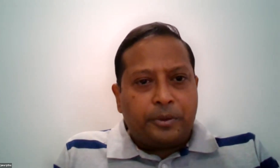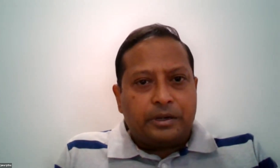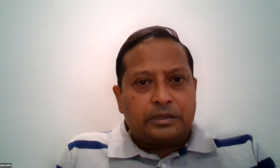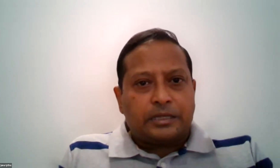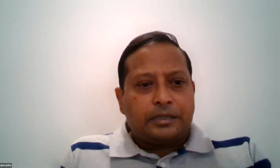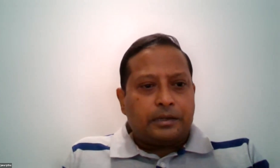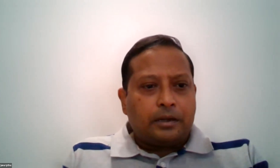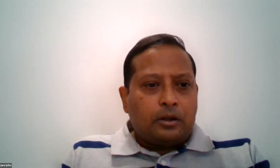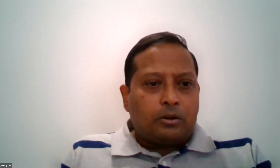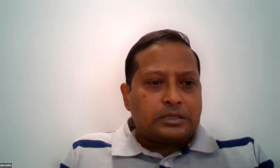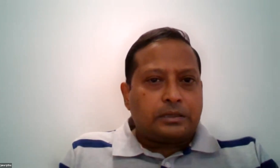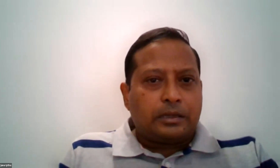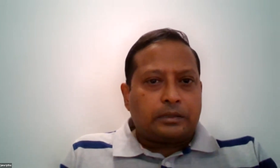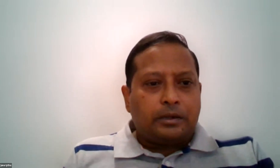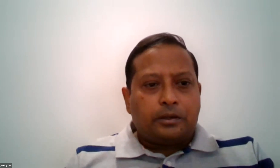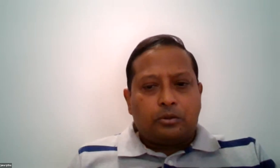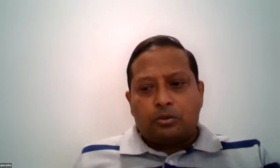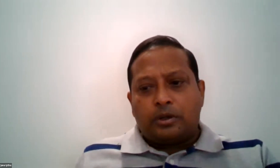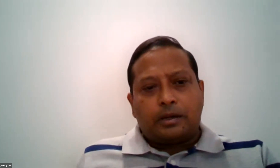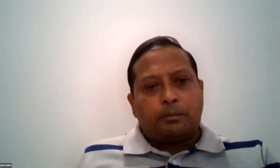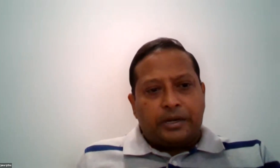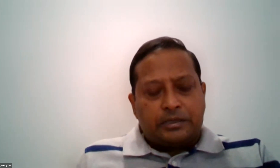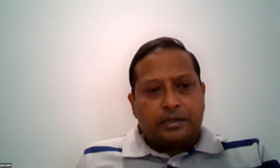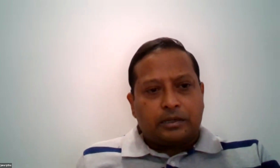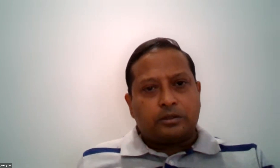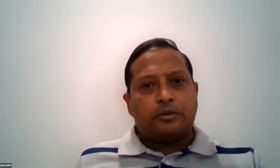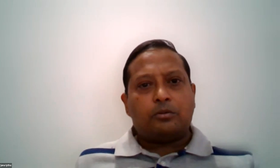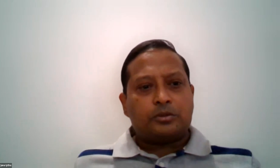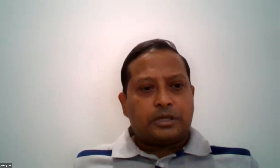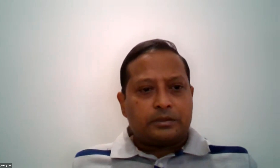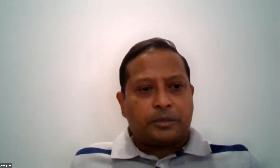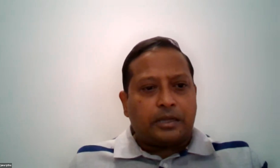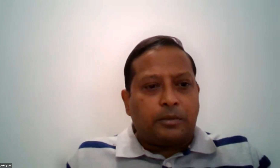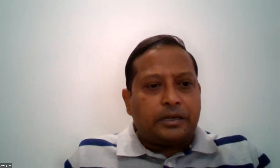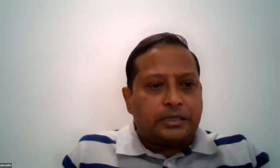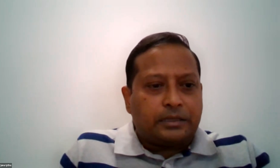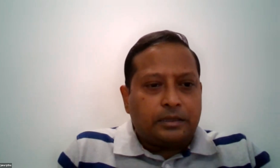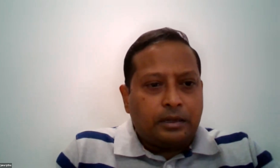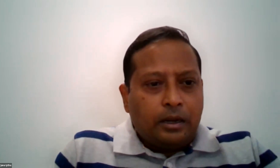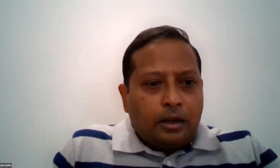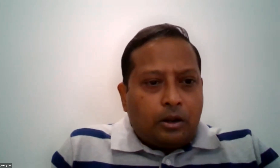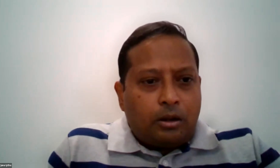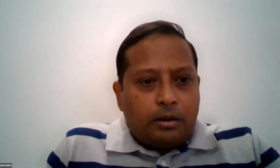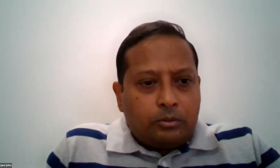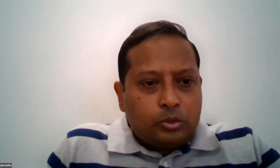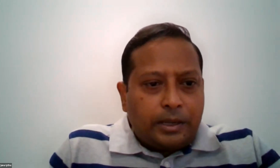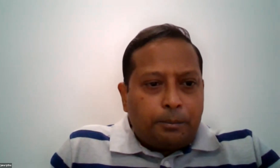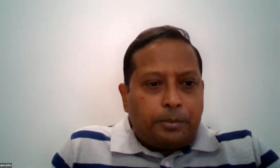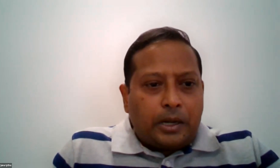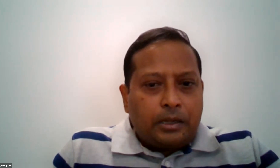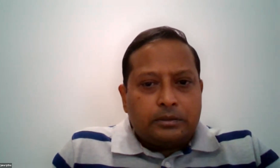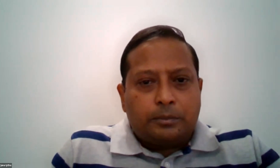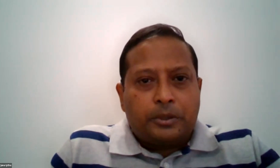भी कॉपी की जाती है और कंसर्न्ड अथॉरिटी को एक कंप्लेंट शेयर करते हुए उनसे समाधान मांगी जाती है। और